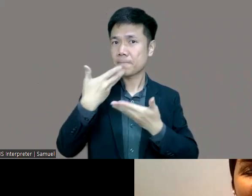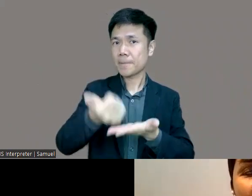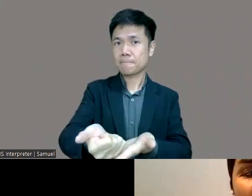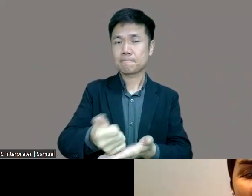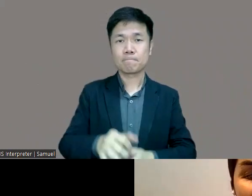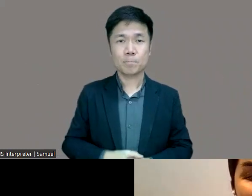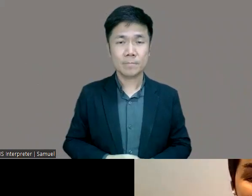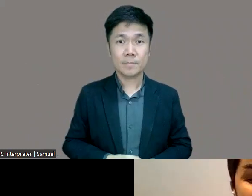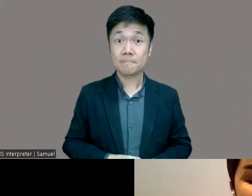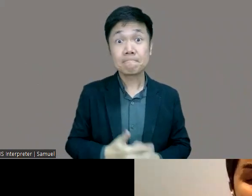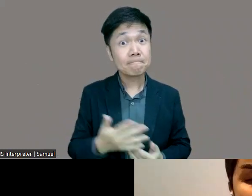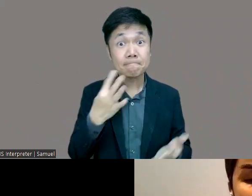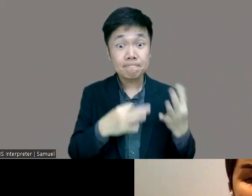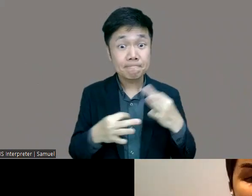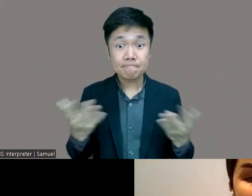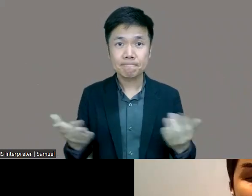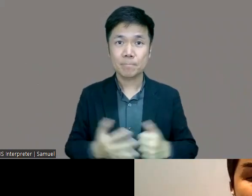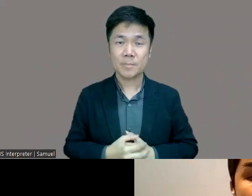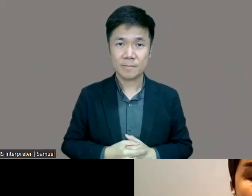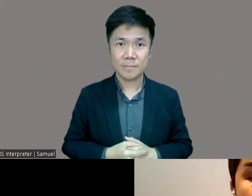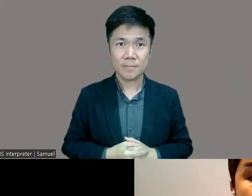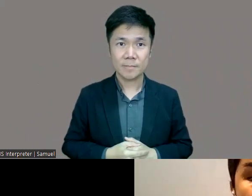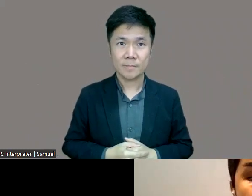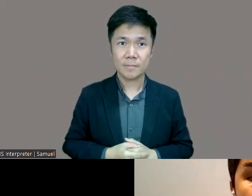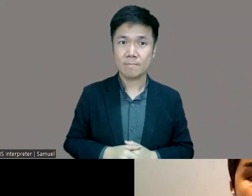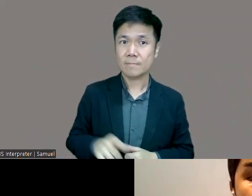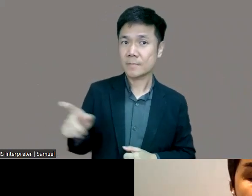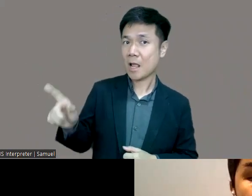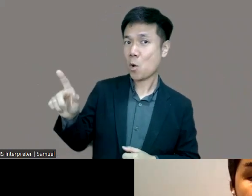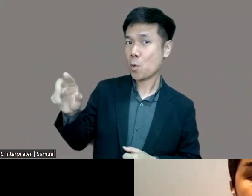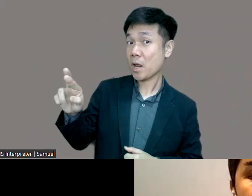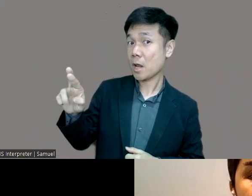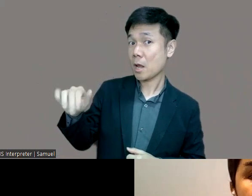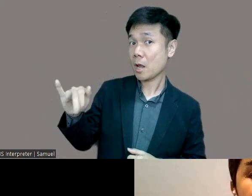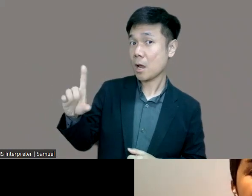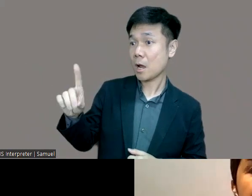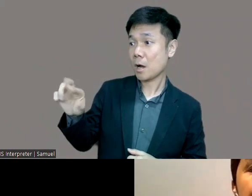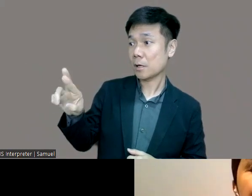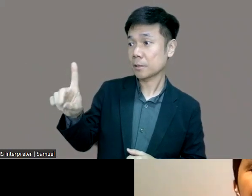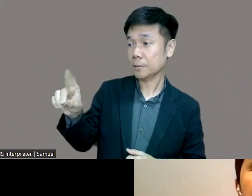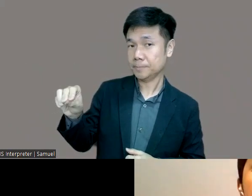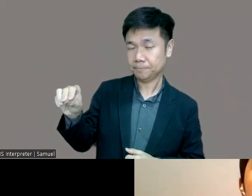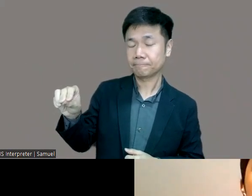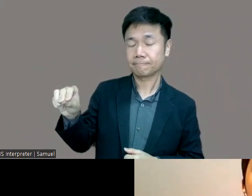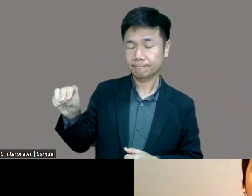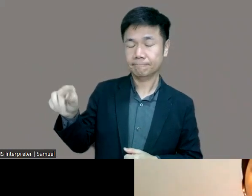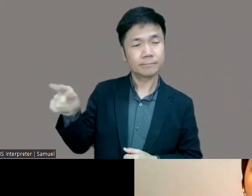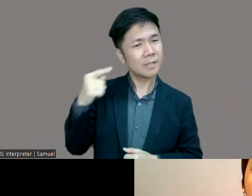d'autres questions avant mon arrivée? Oui, il y a eu une autre question